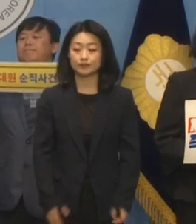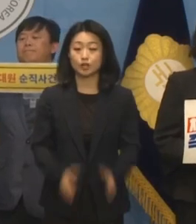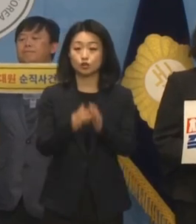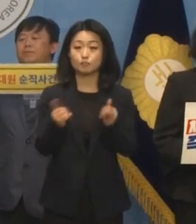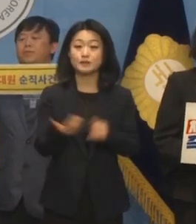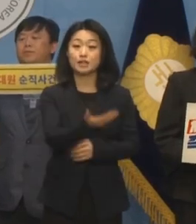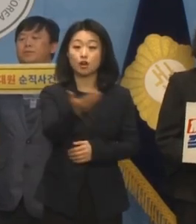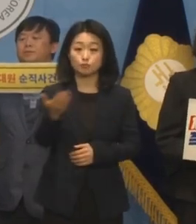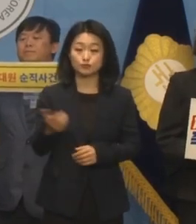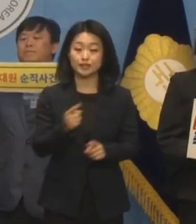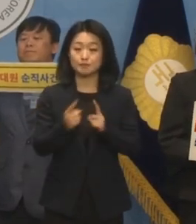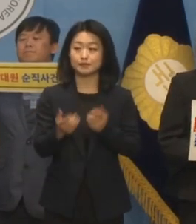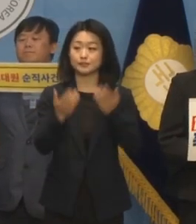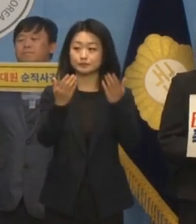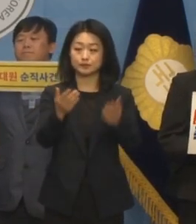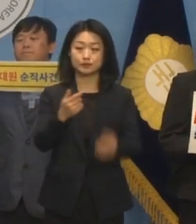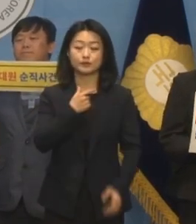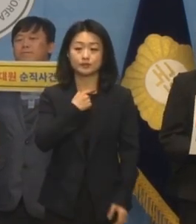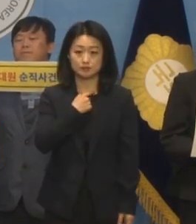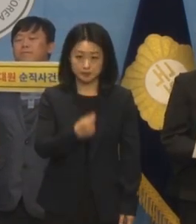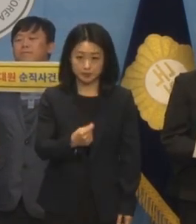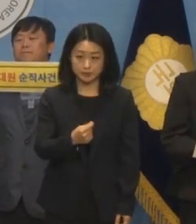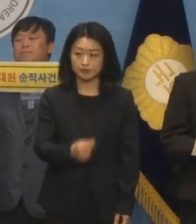국민 여러분께 말씀드립니다.